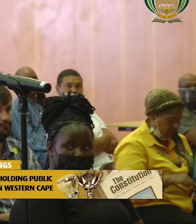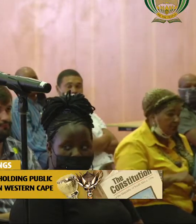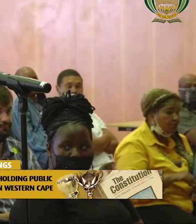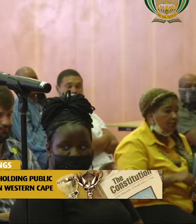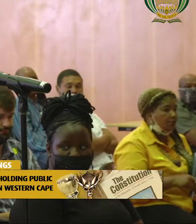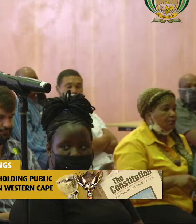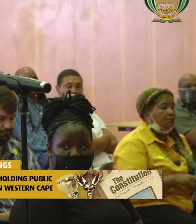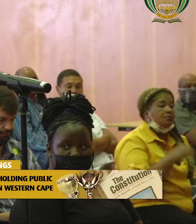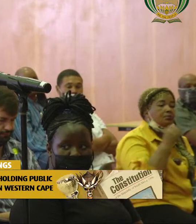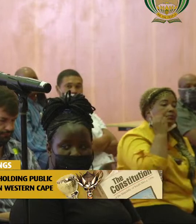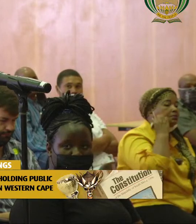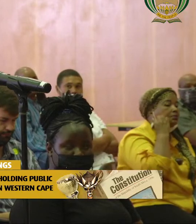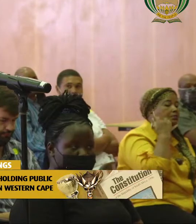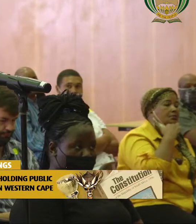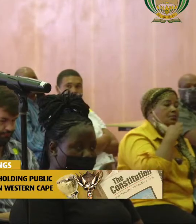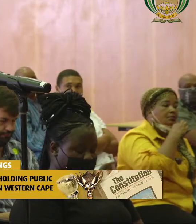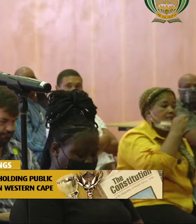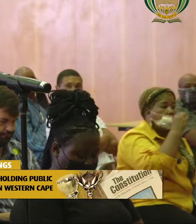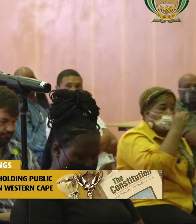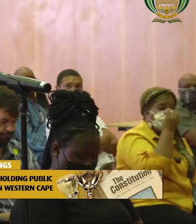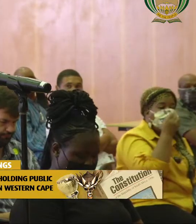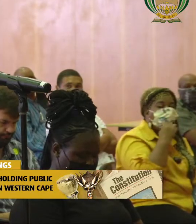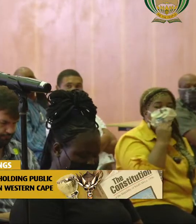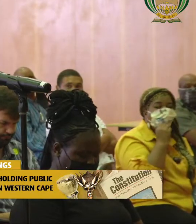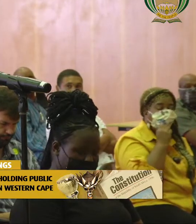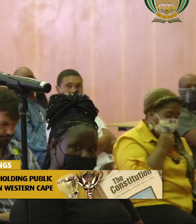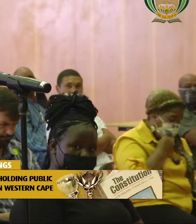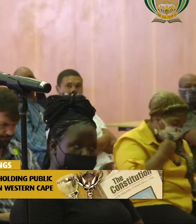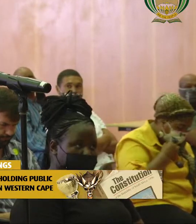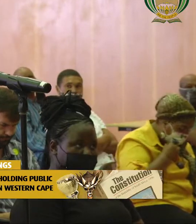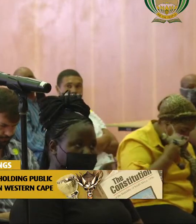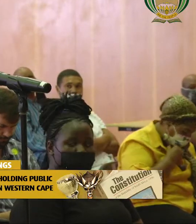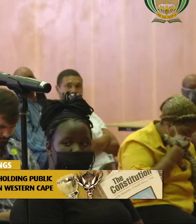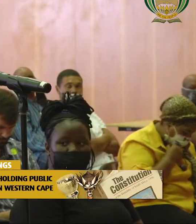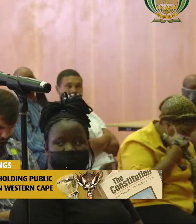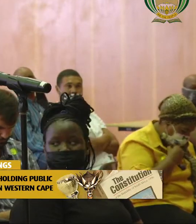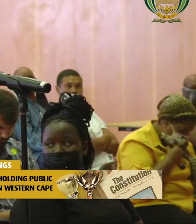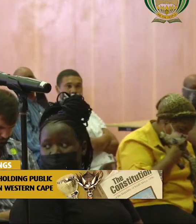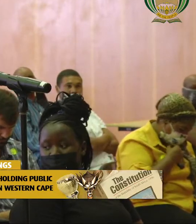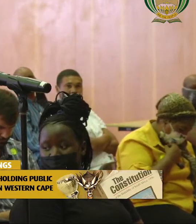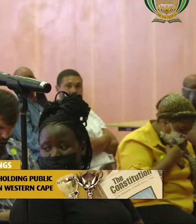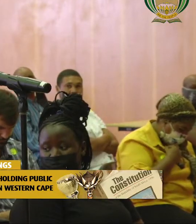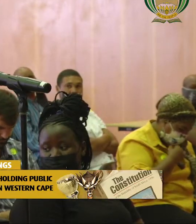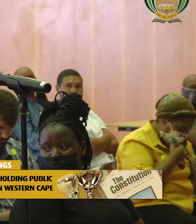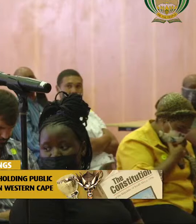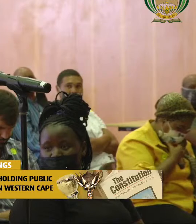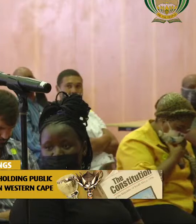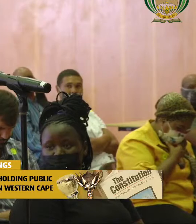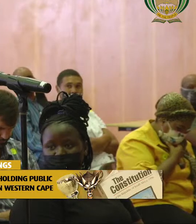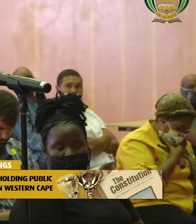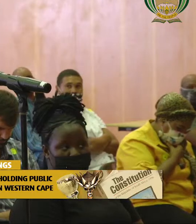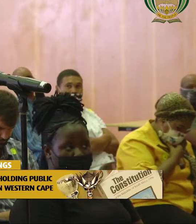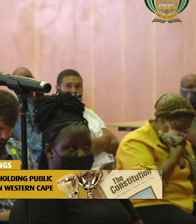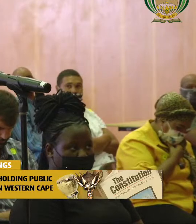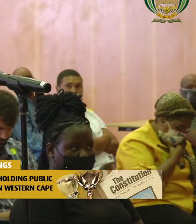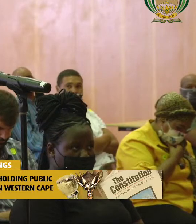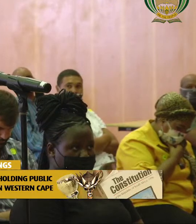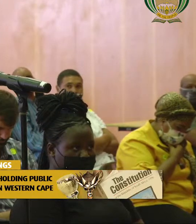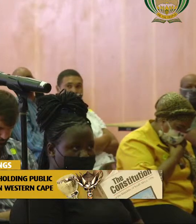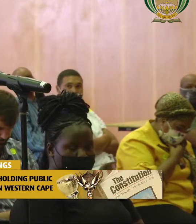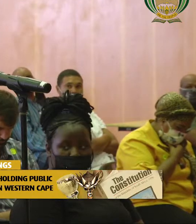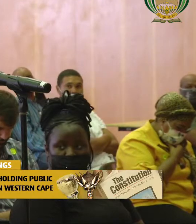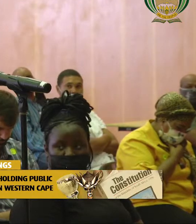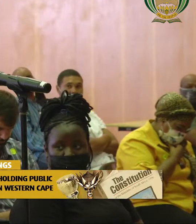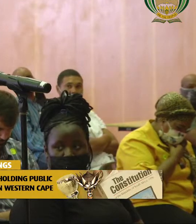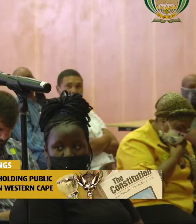dit oorhandig. Nou die voor die spreker sal praat, sal hy sy naam gee, hy sal sy van gee en dan heel